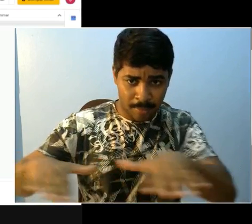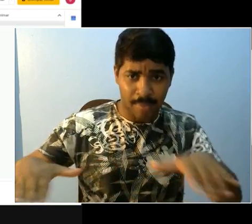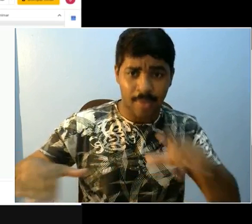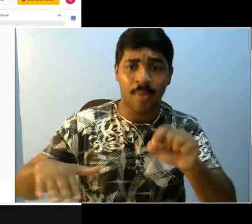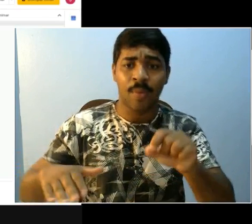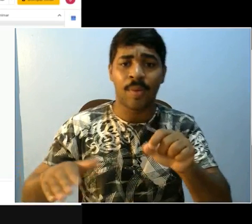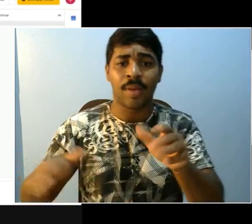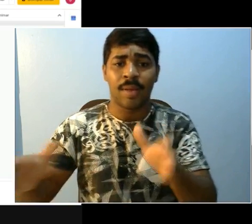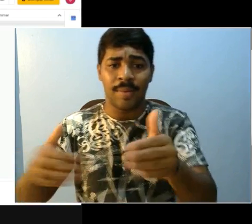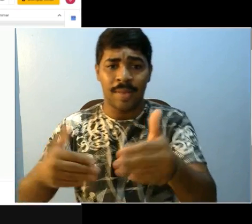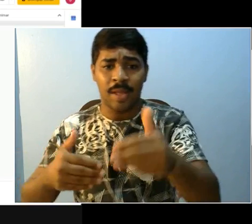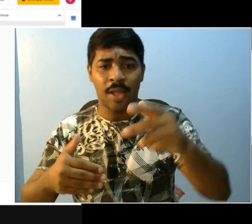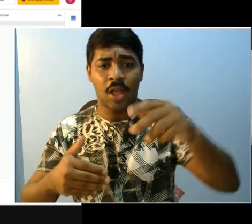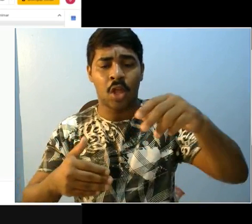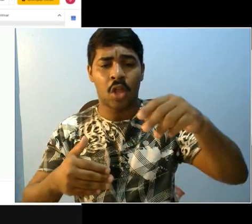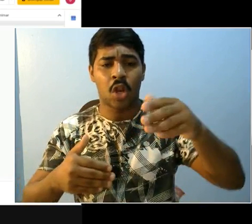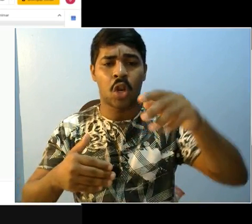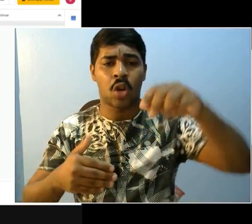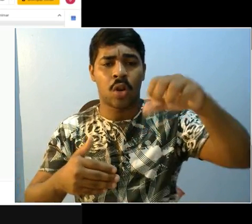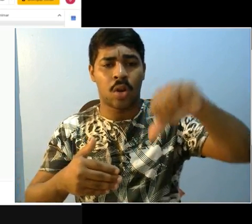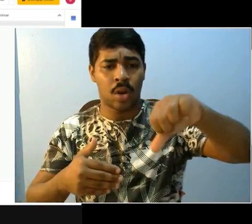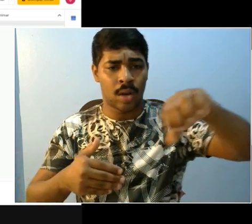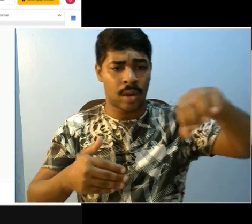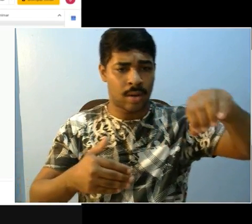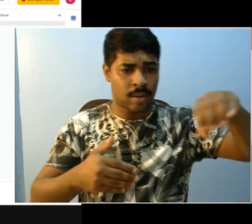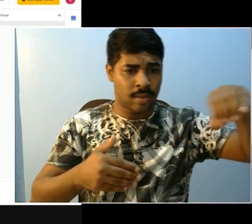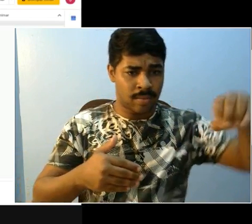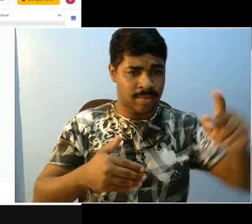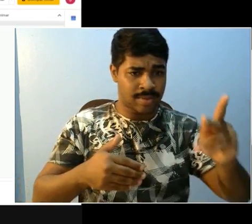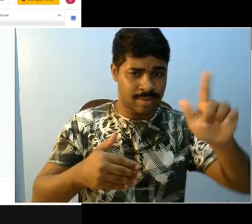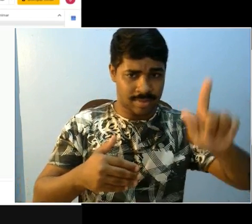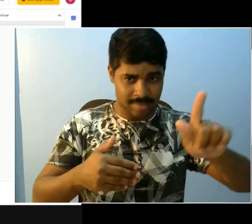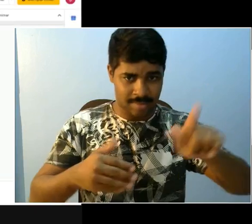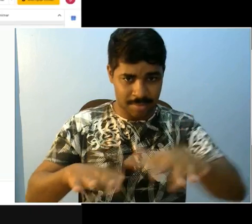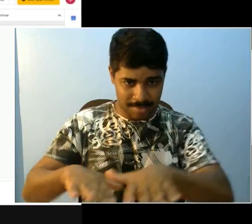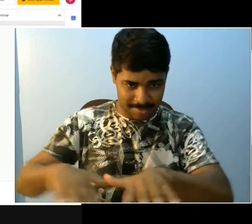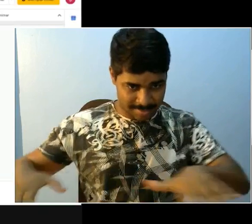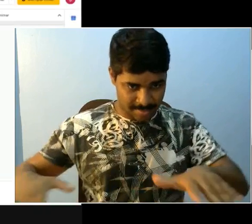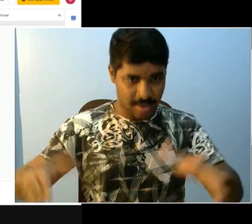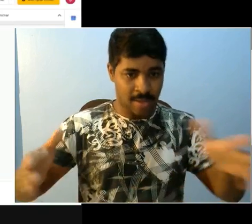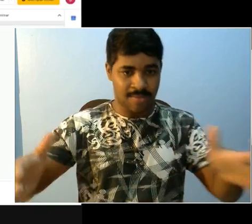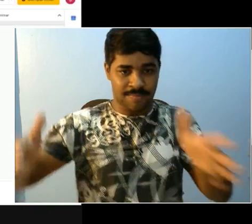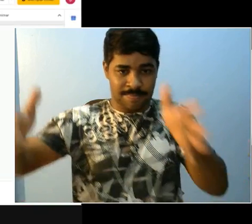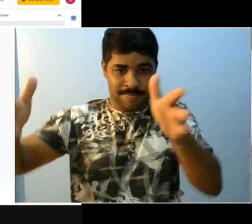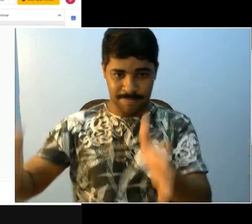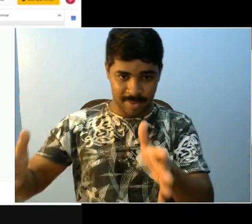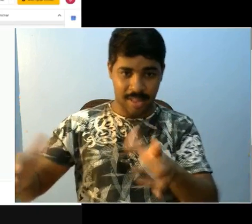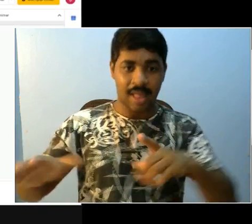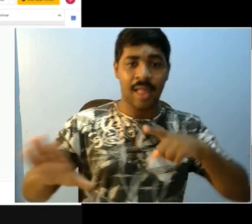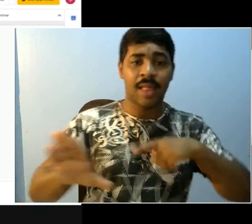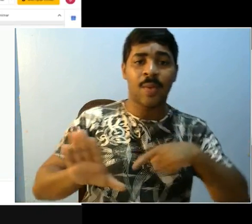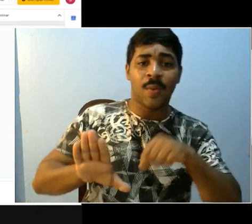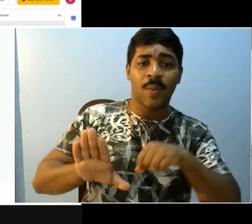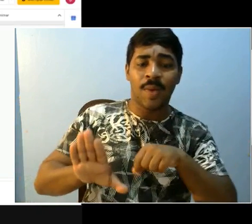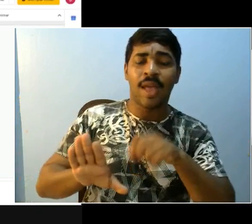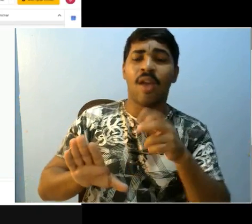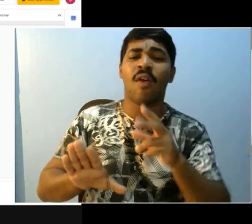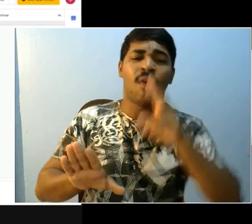terreno, né, plano e horizontal, é aplicada uma força paralela ao plano